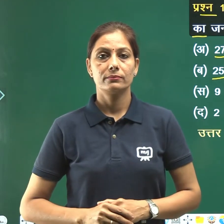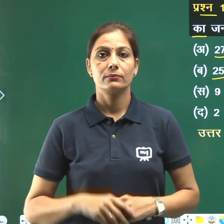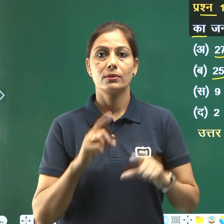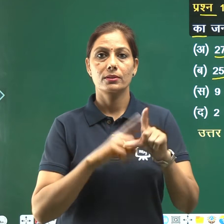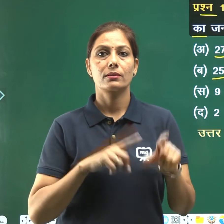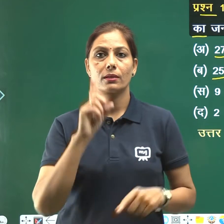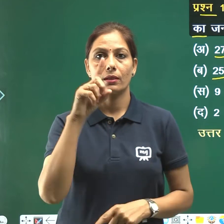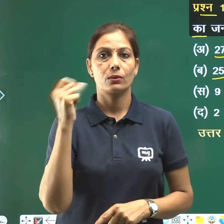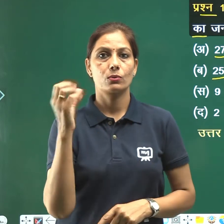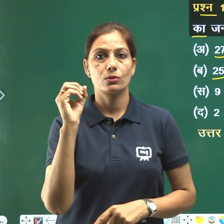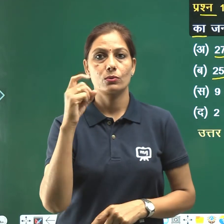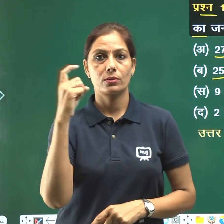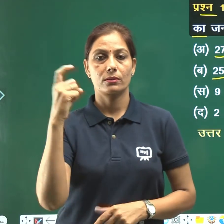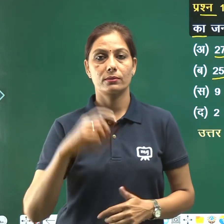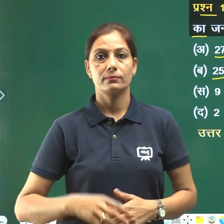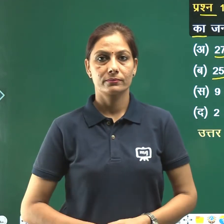1907,